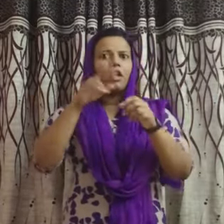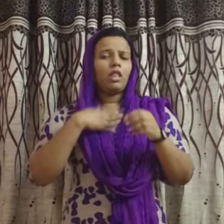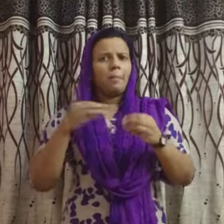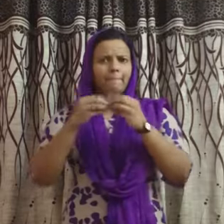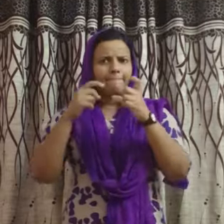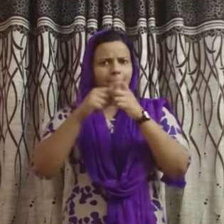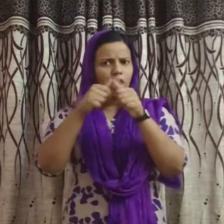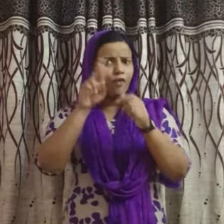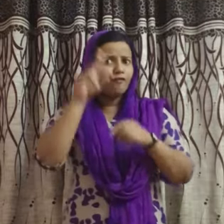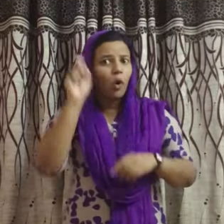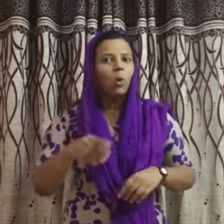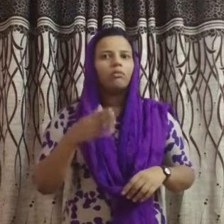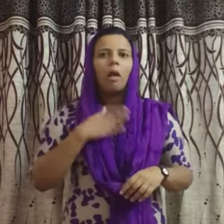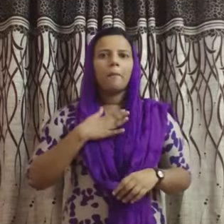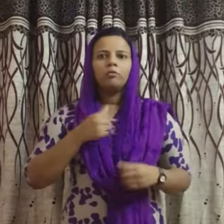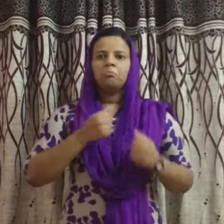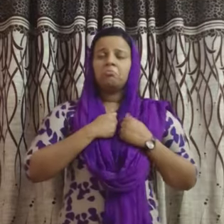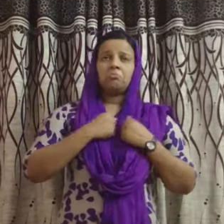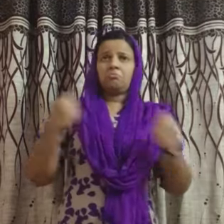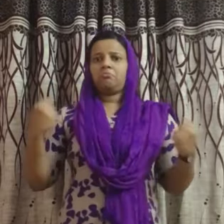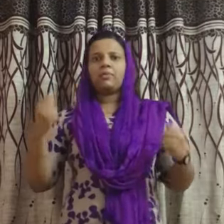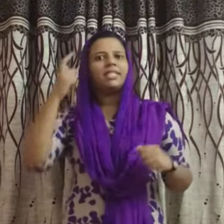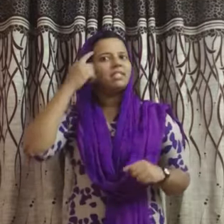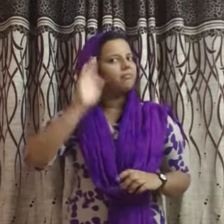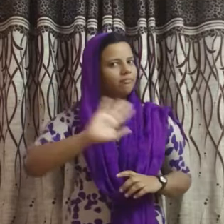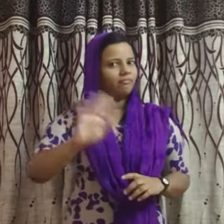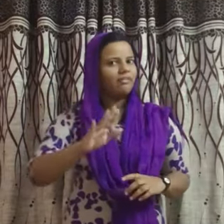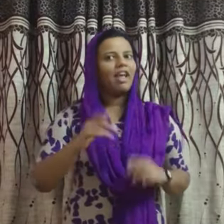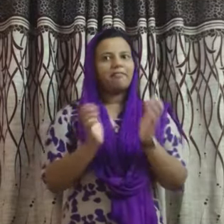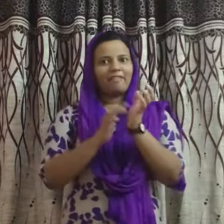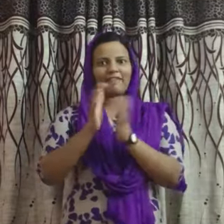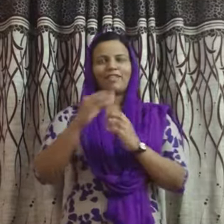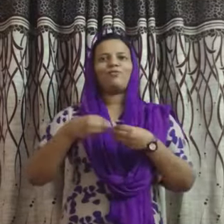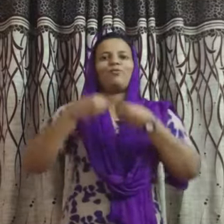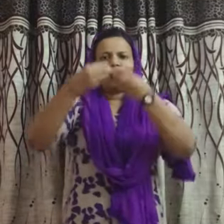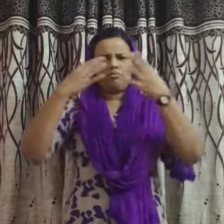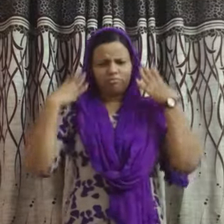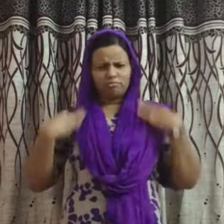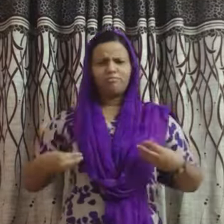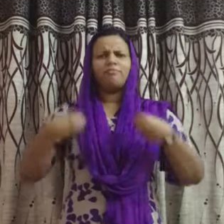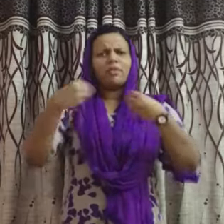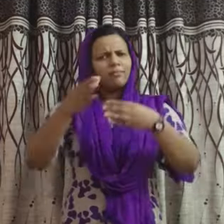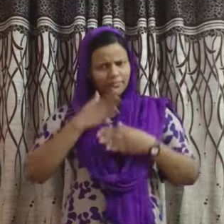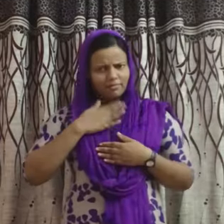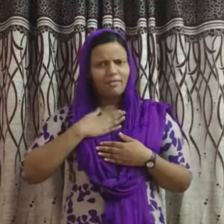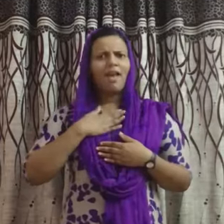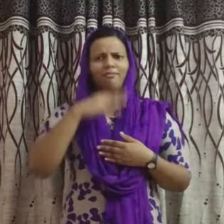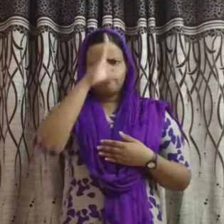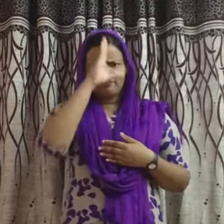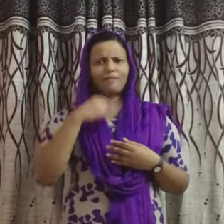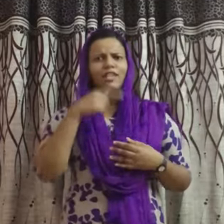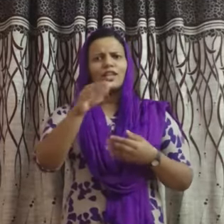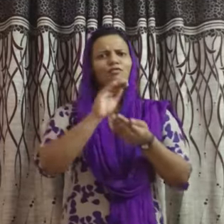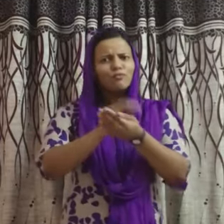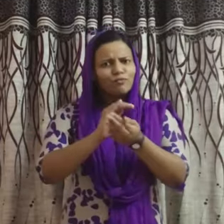നമ്മളങ്ങ് വിട്ടുകൊടുക്കണം. അമേൻ. കർത്താവെ, അങ്ങനെ ചുമക്കുന്നതിനായിട്ട് സ്തോത്രം. അതാണല്ലോ പറഞ്ഞത്, ഞാൻ നിങ്ങളെ നരയ്ക്കുവോളും ഞാൻ നിങ്ങളെ ചുമക്കും എന്നിട്ട് പറയാം,